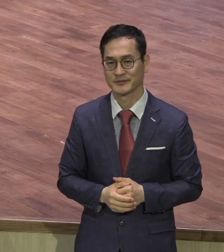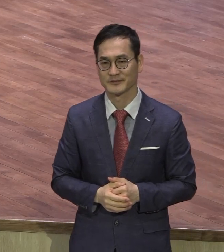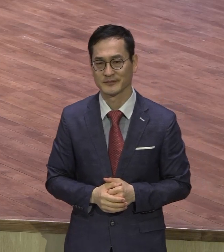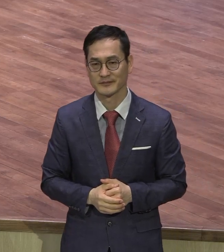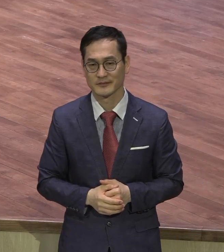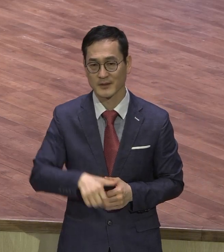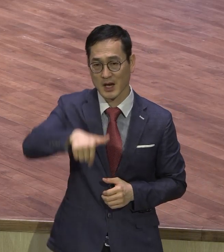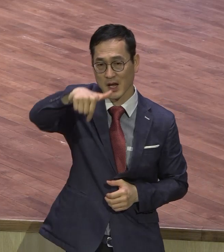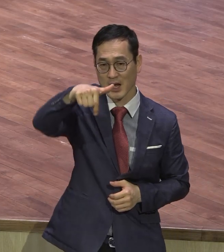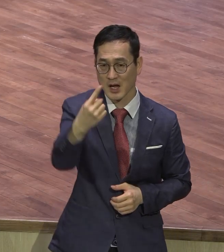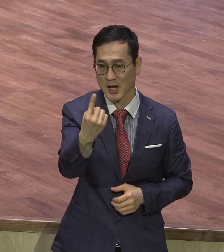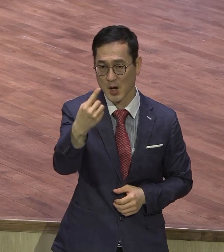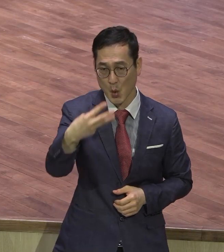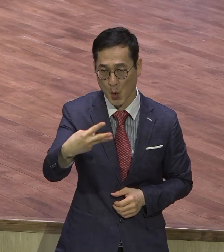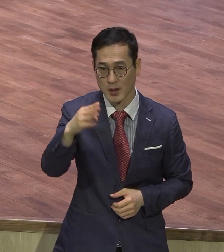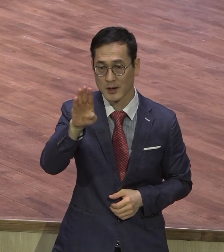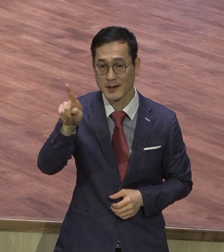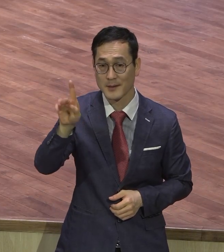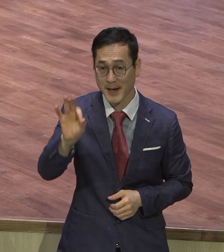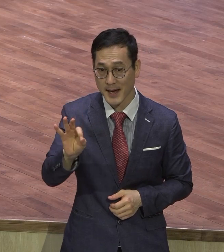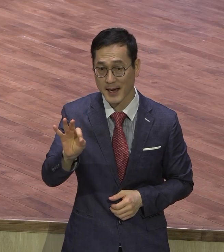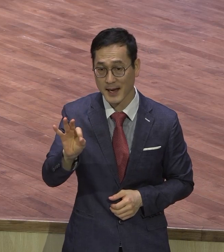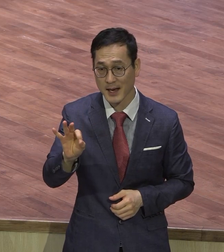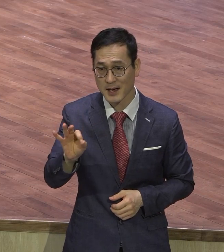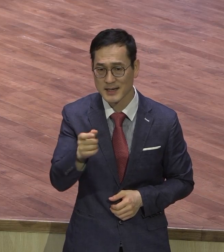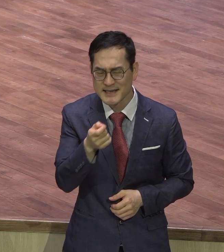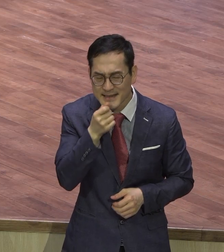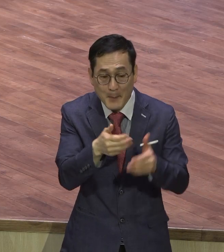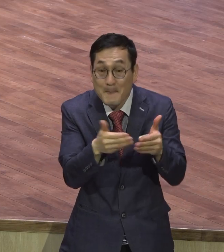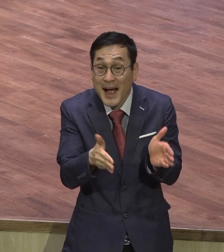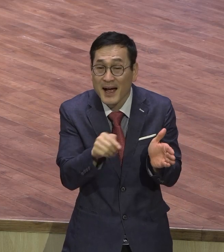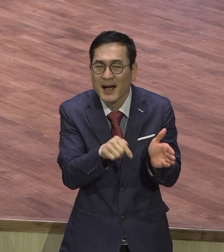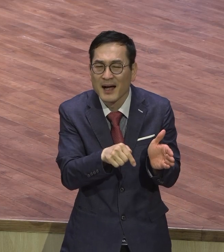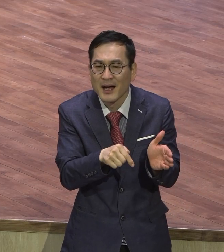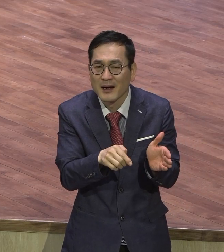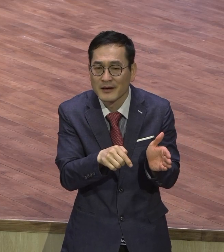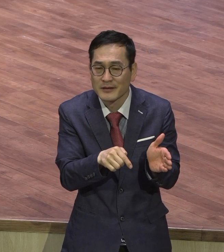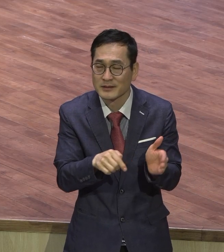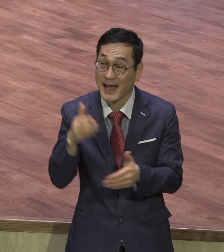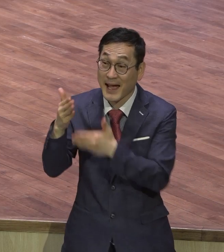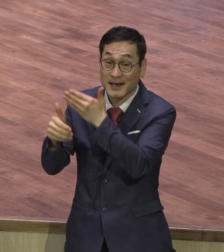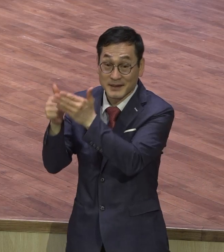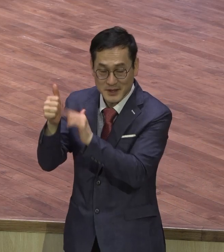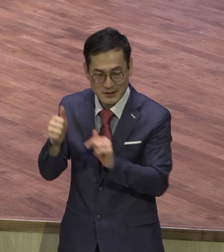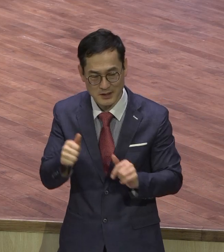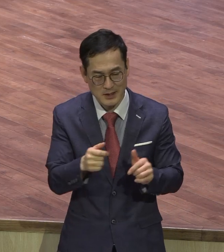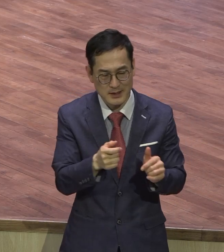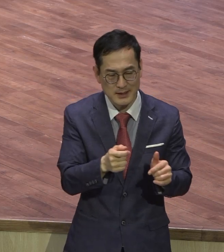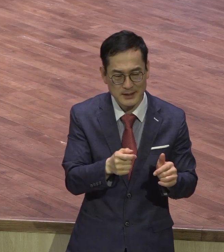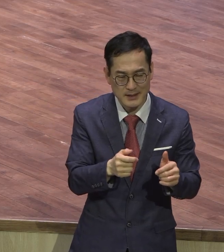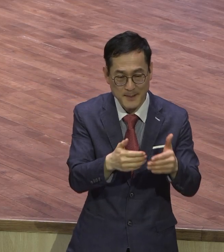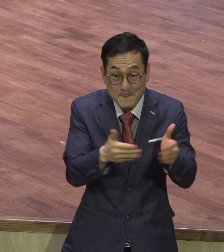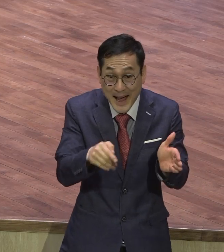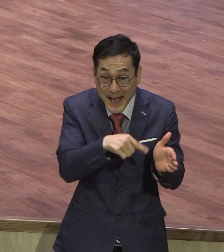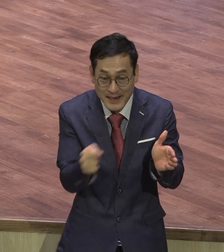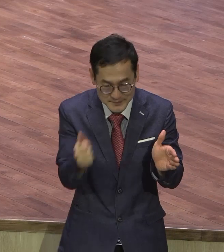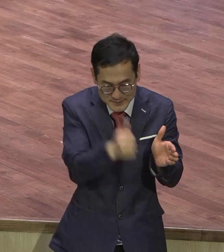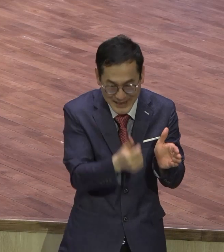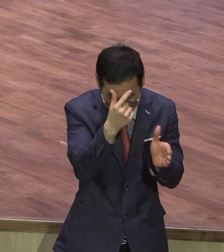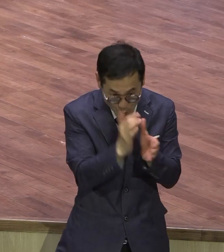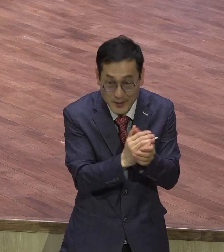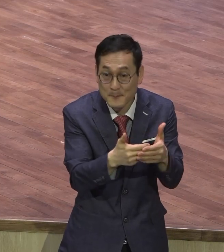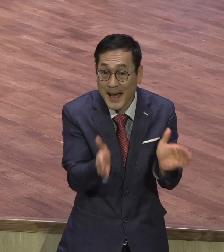골방에 가서 기도해라. 하나님은 골방에서 우리를 만나시길 원하신다는